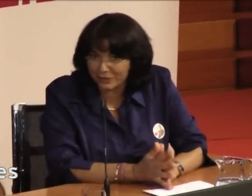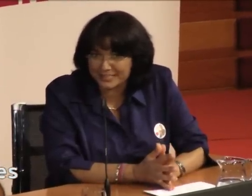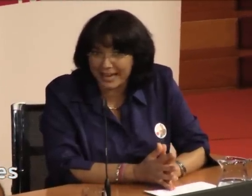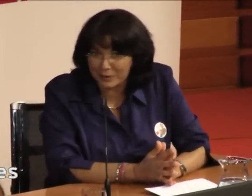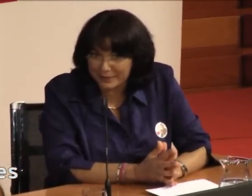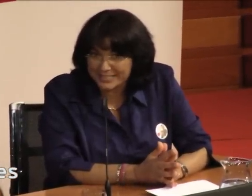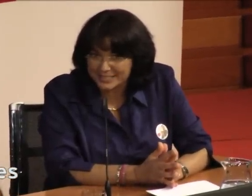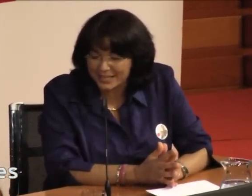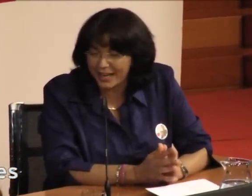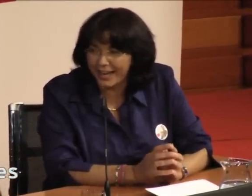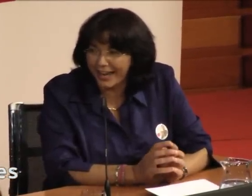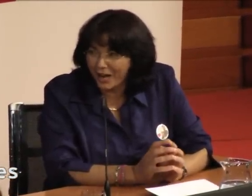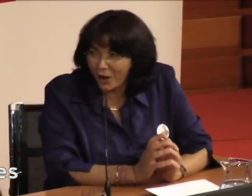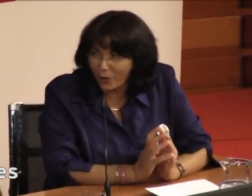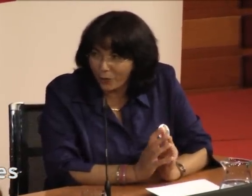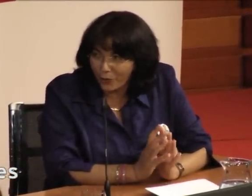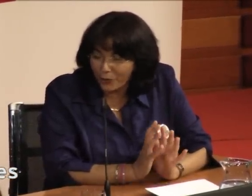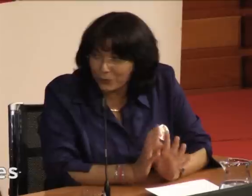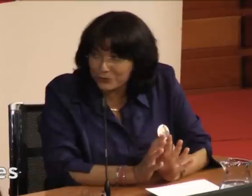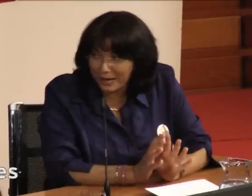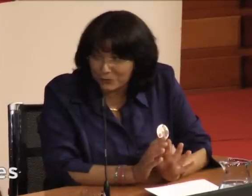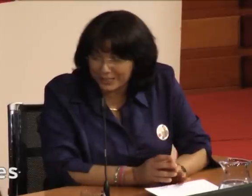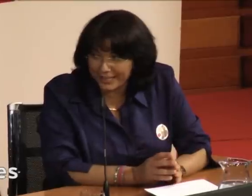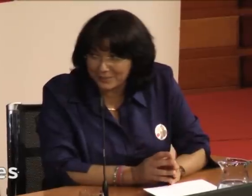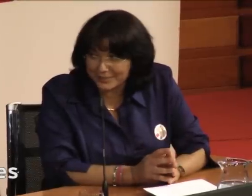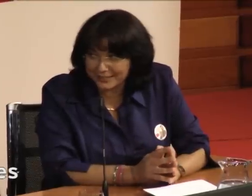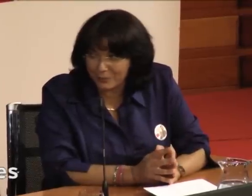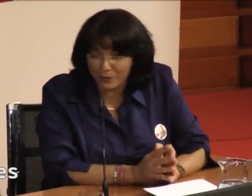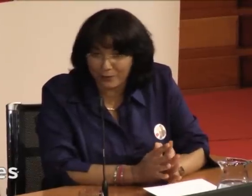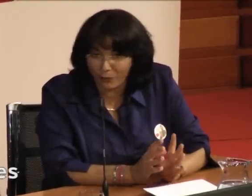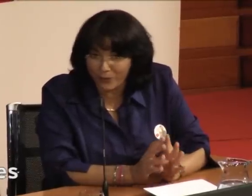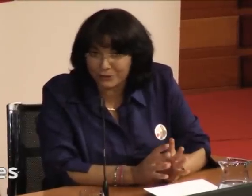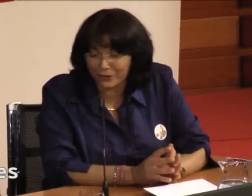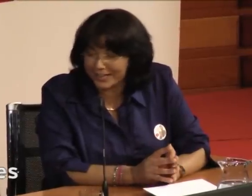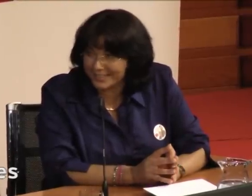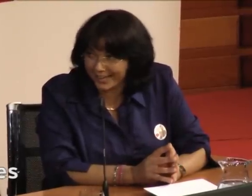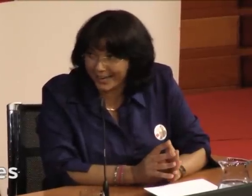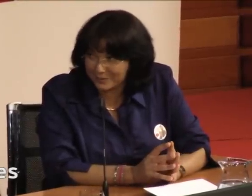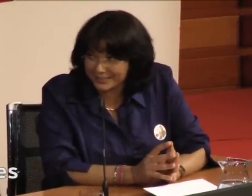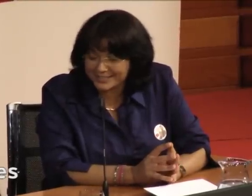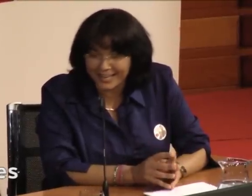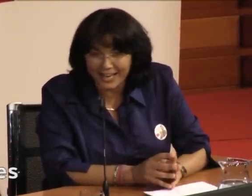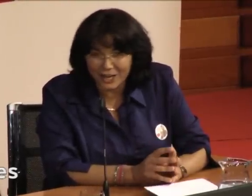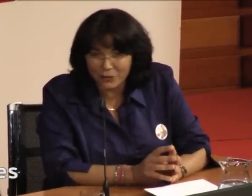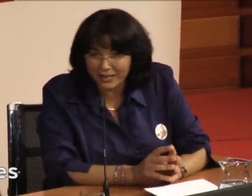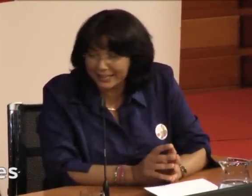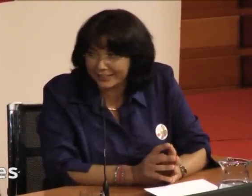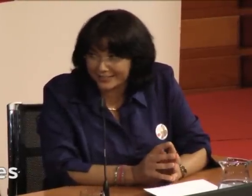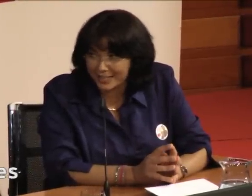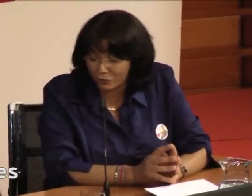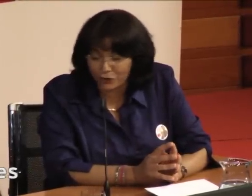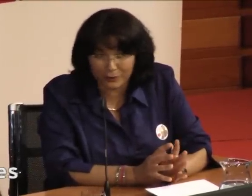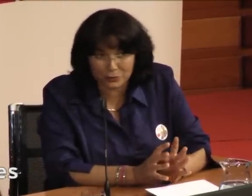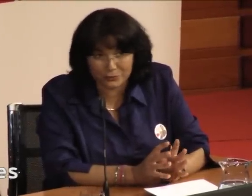20 horas al mes, un auxiliar administrativo que va 4 días al mes y un